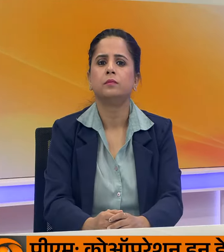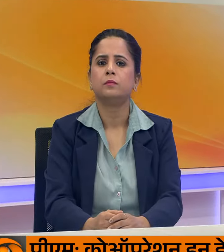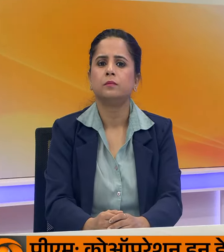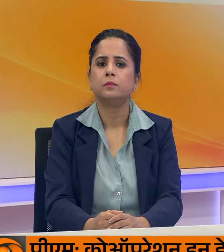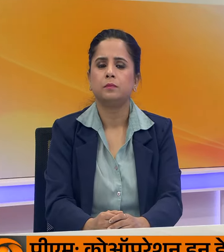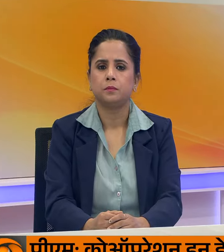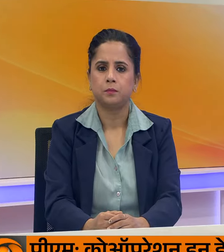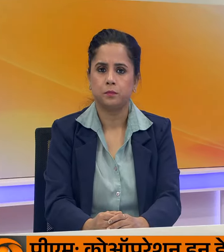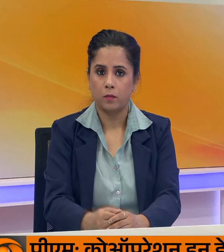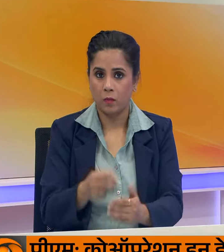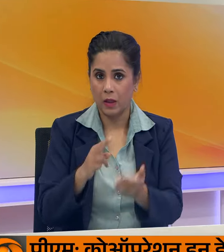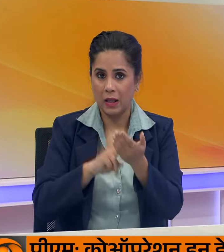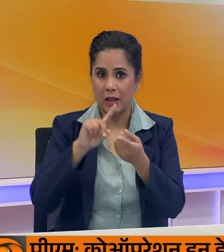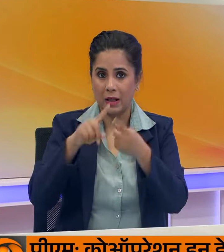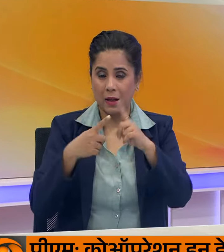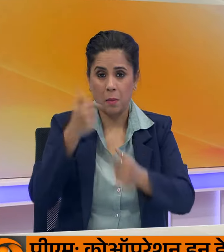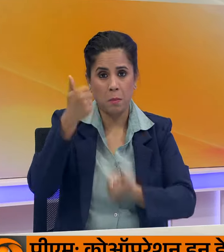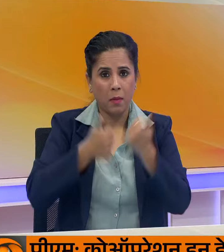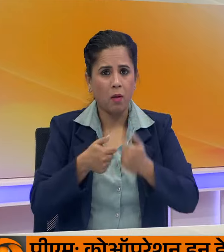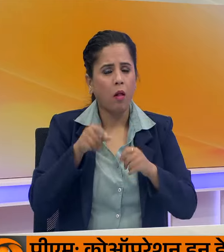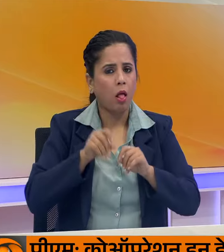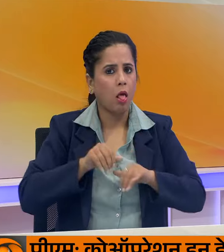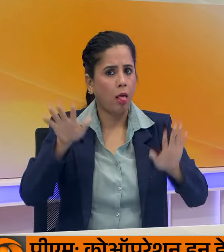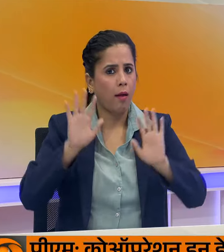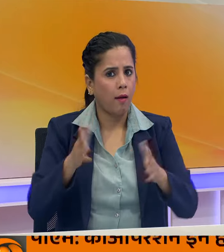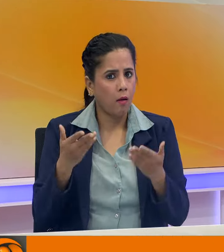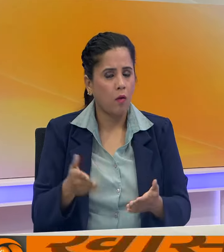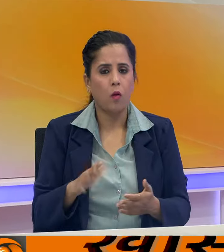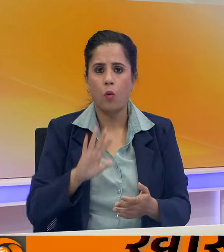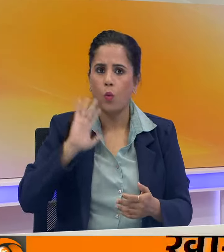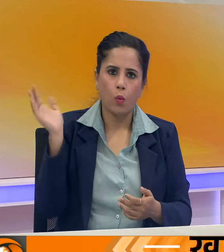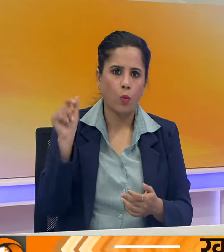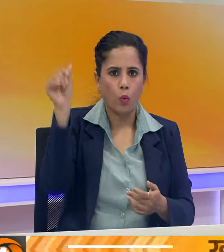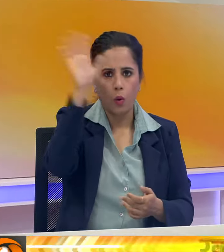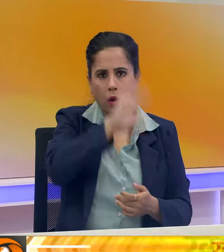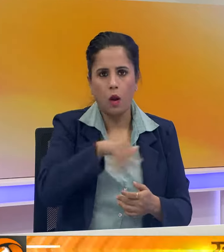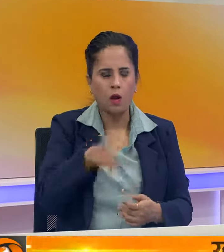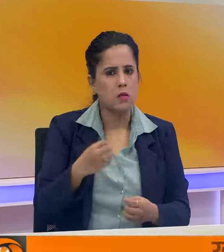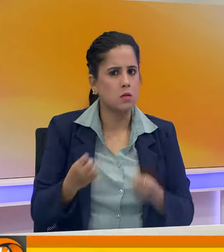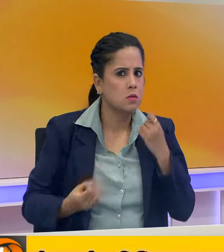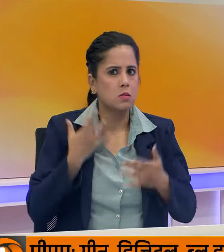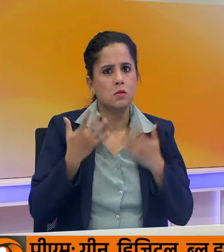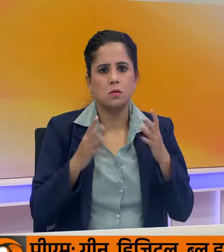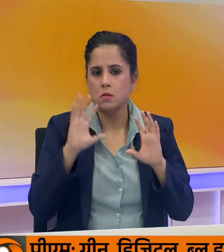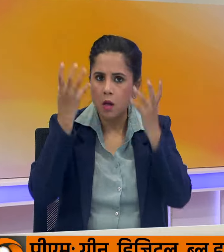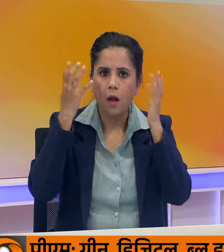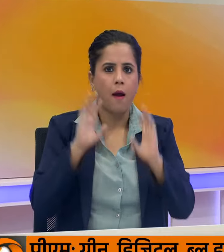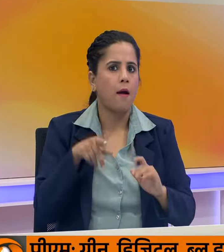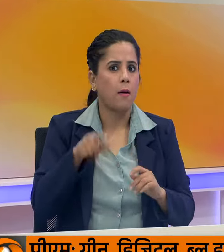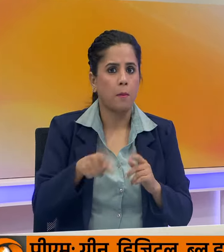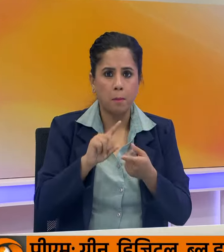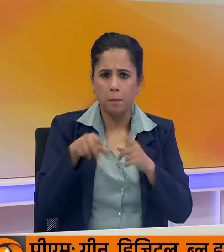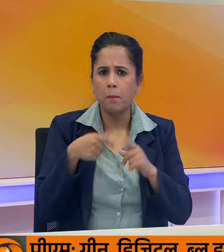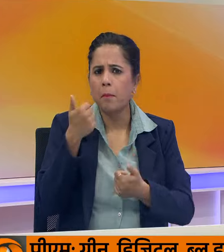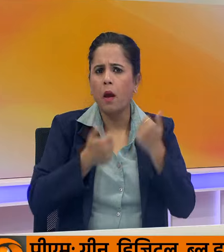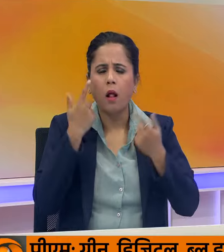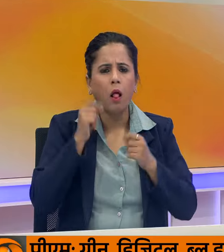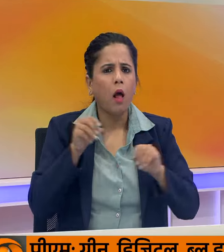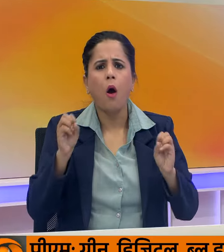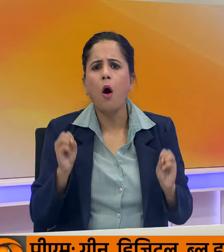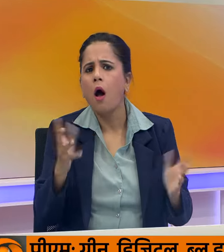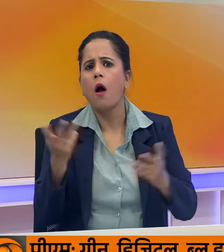है तो नीट पेपर लीक मामले को लेकर पूरे देश में वहा पो है पेपर लीक मामले में जांच का दायरा अब